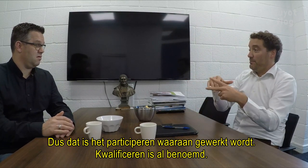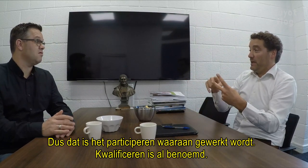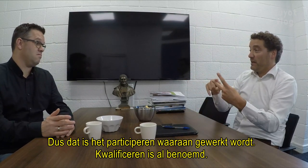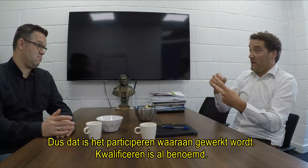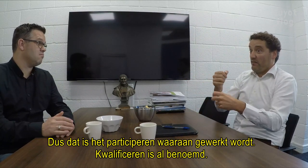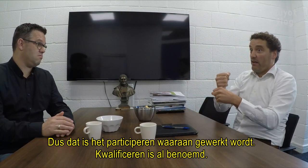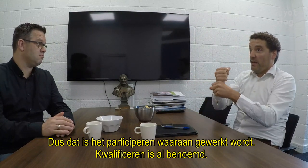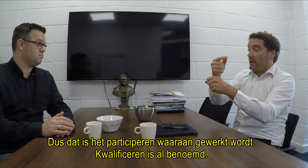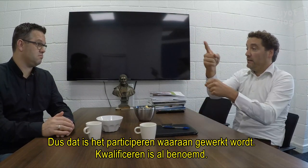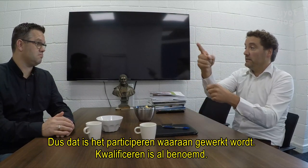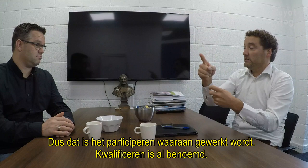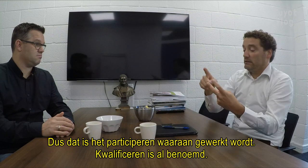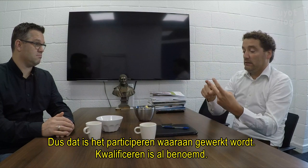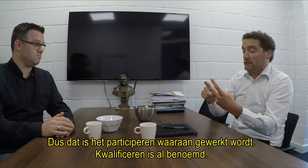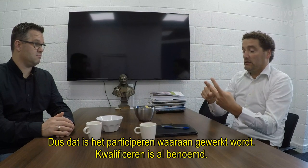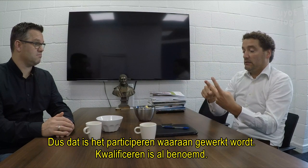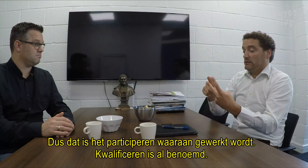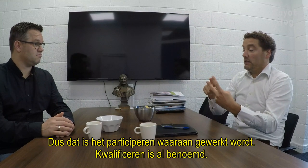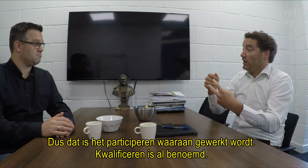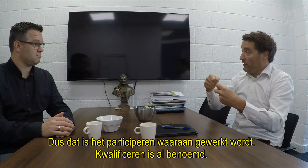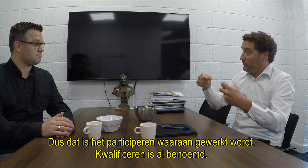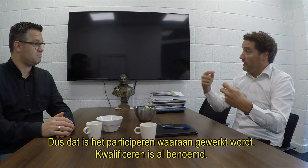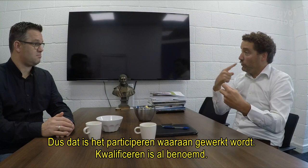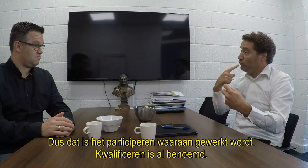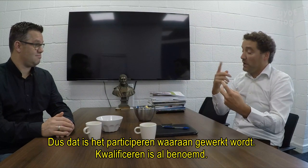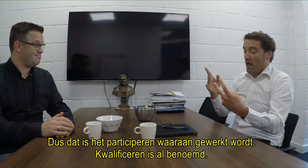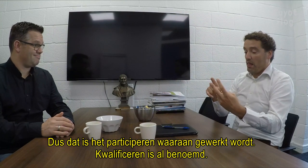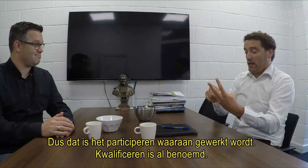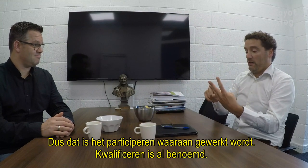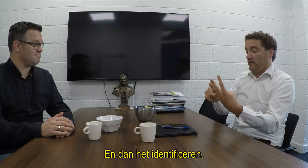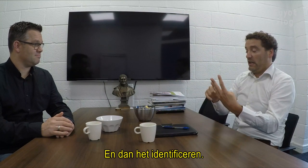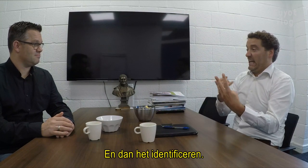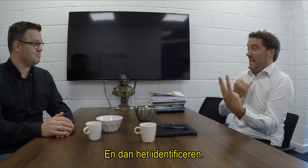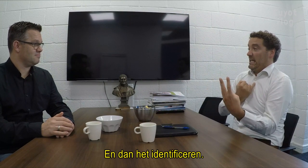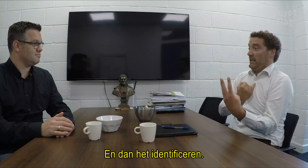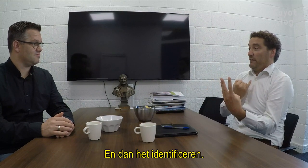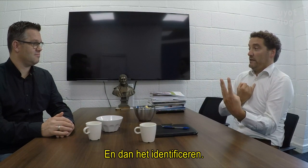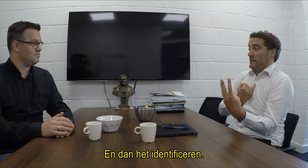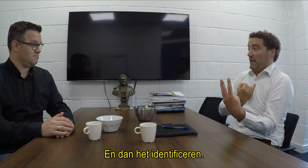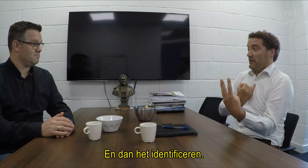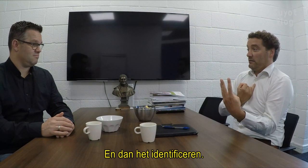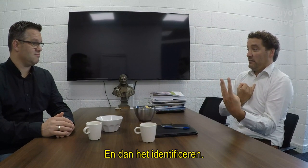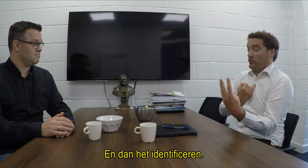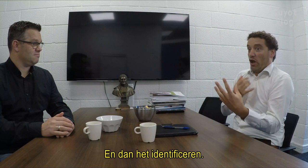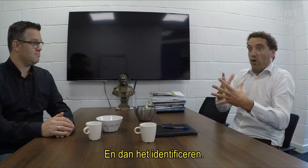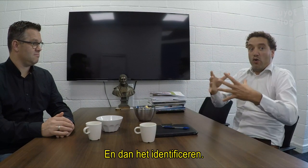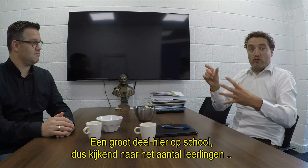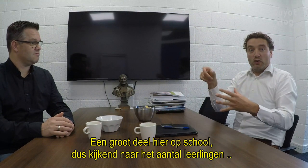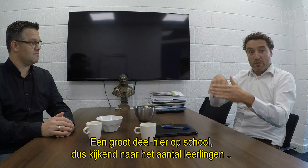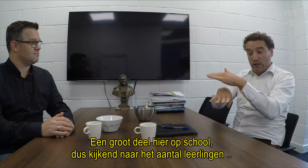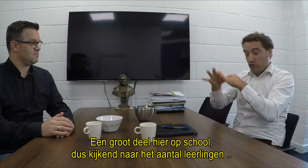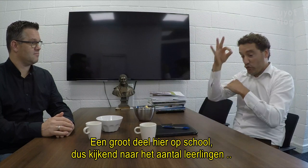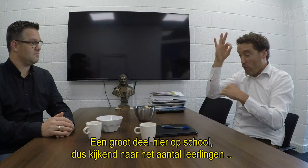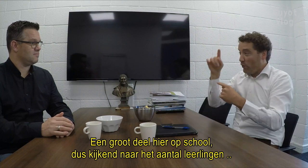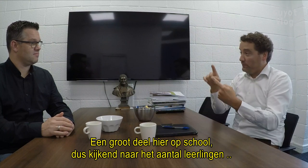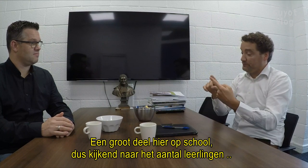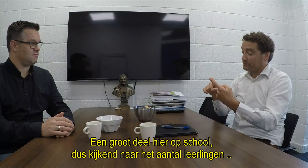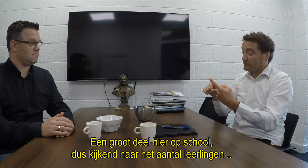participeren waaraan gewerkt wordt. Kwalificeren is al benoemd. En dan het identificeren. Een groot deel hier op